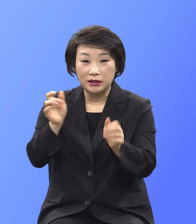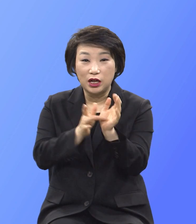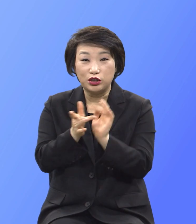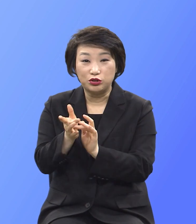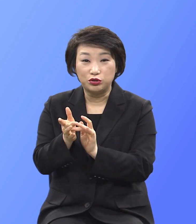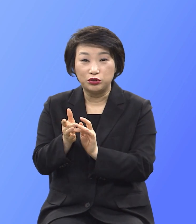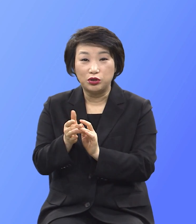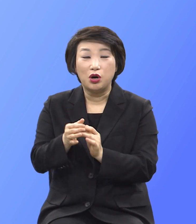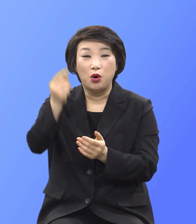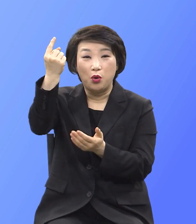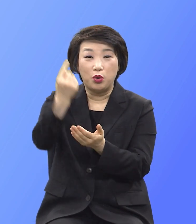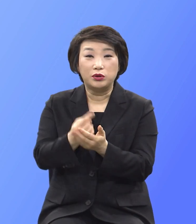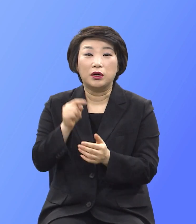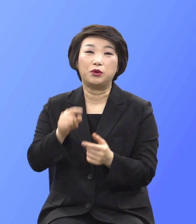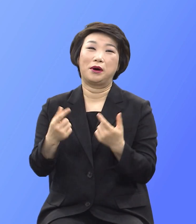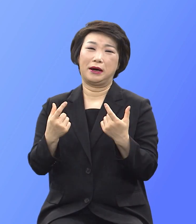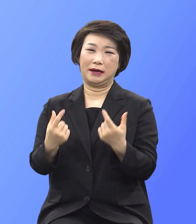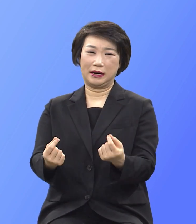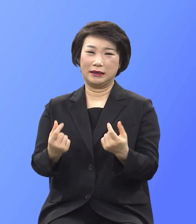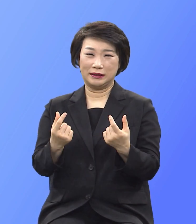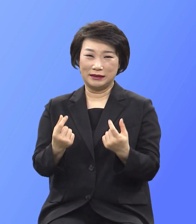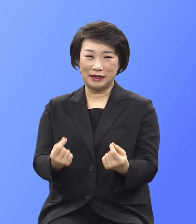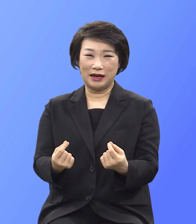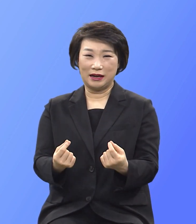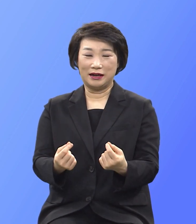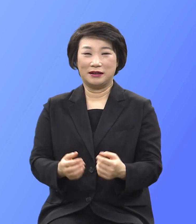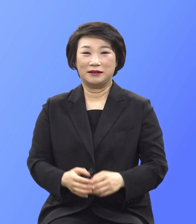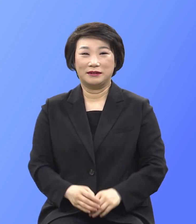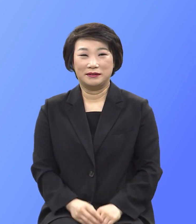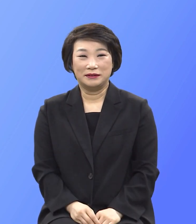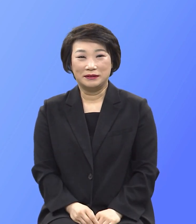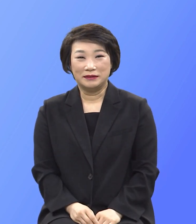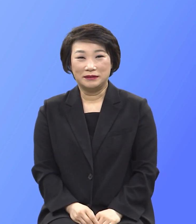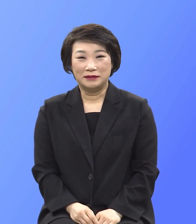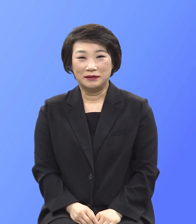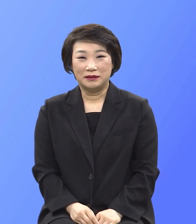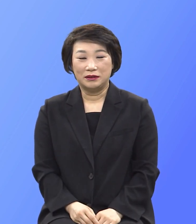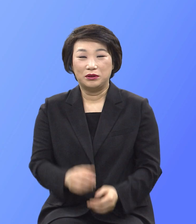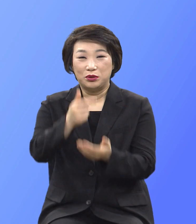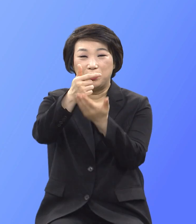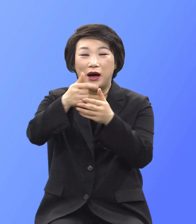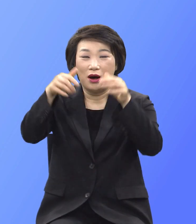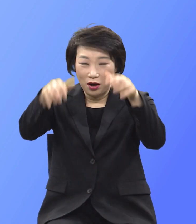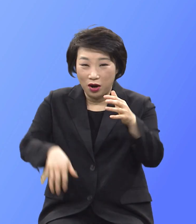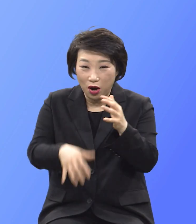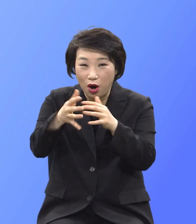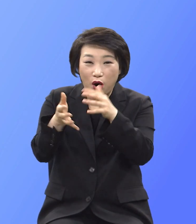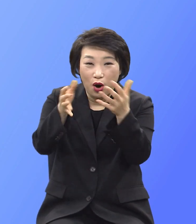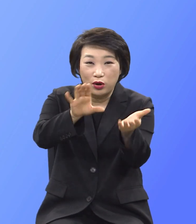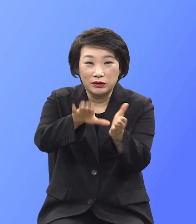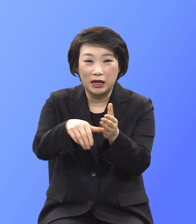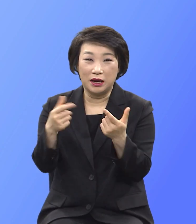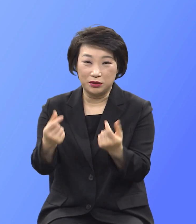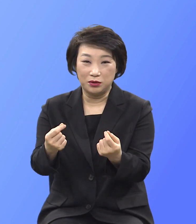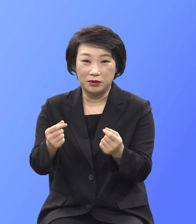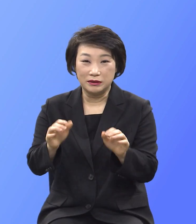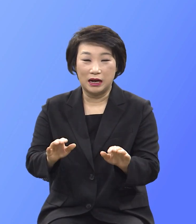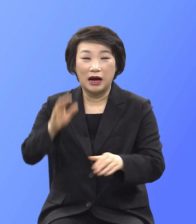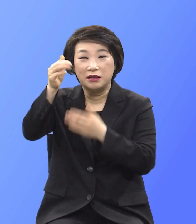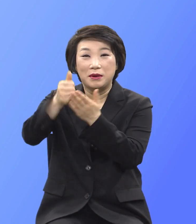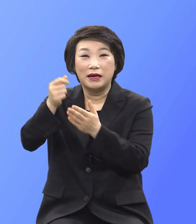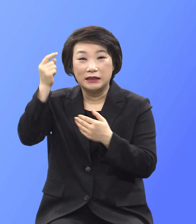인자의 임함도 그와 같이 노아의 홍수 때와 같이